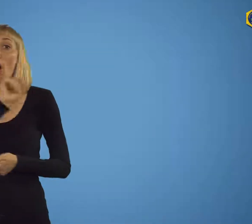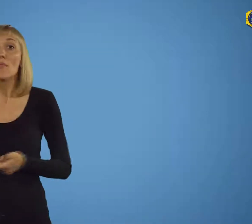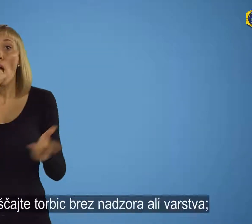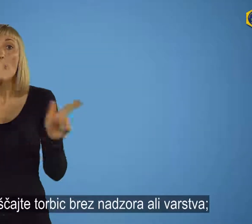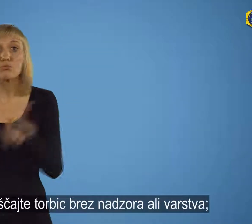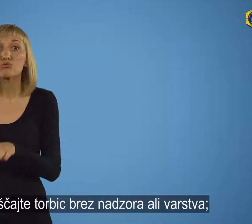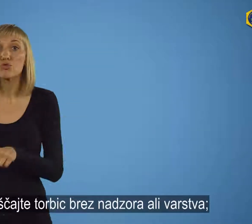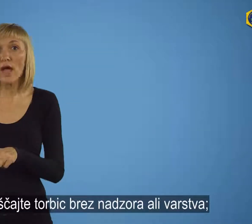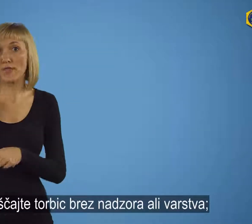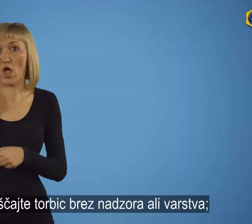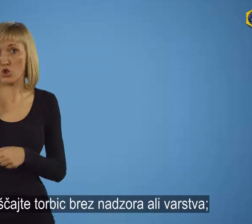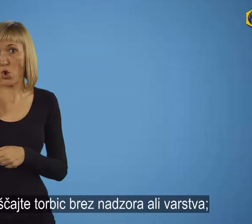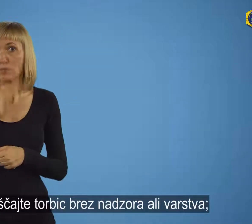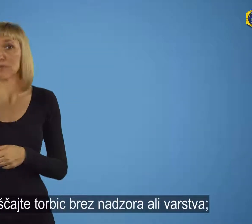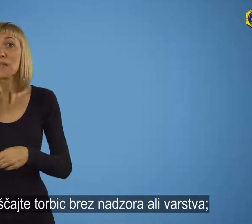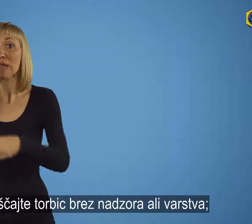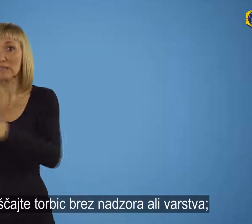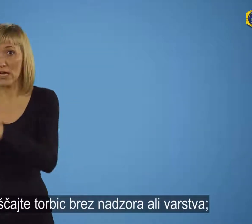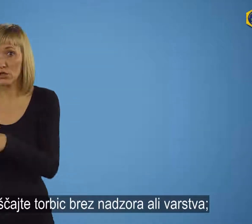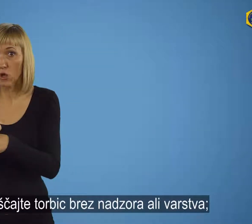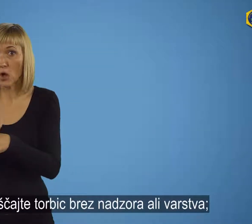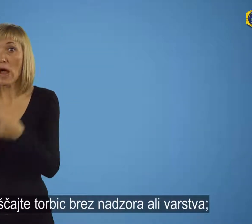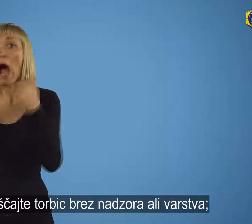Ne puščajte torbic brez nadzora ali varstva.